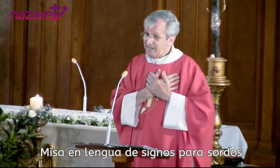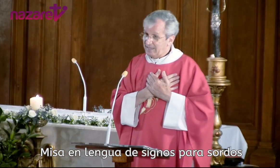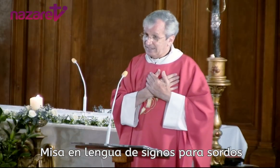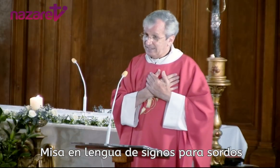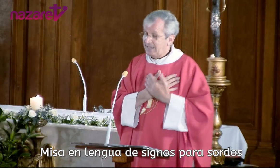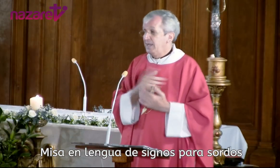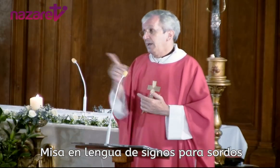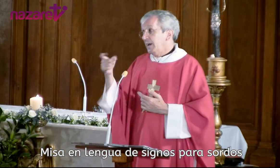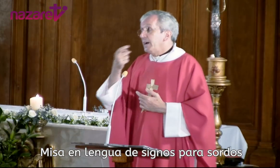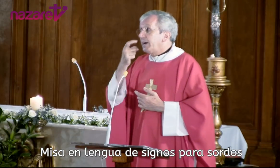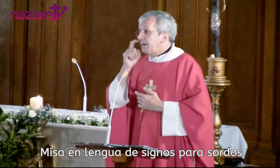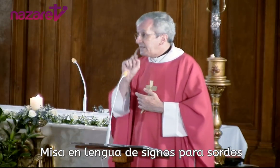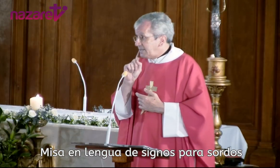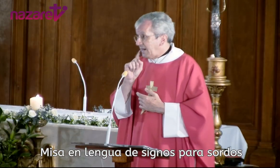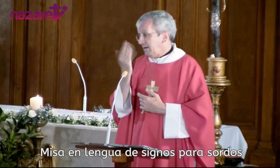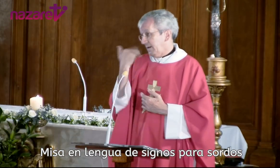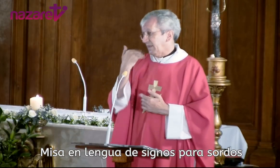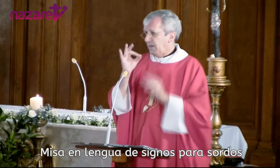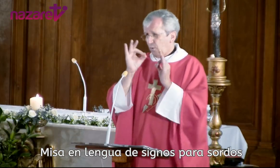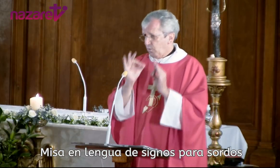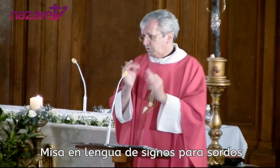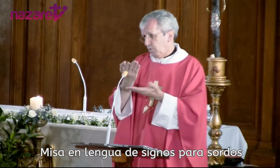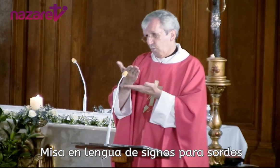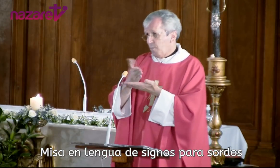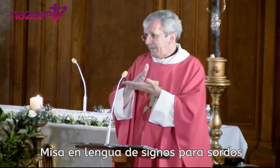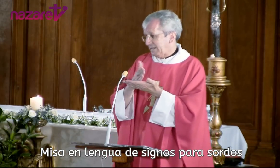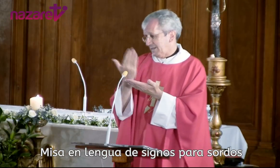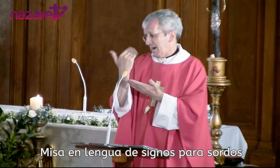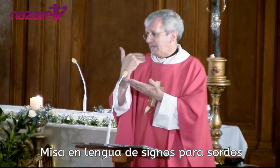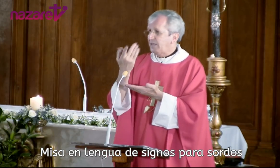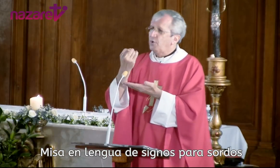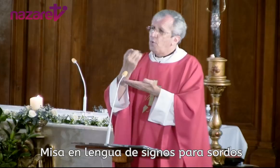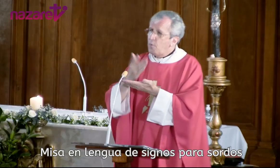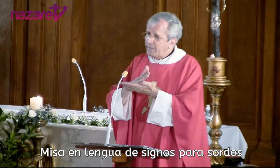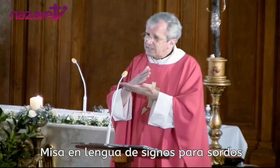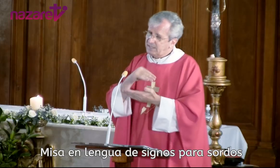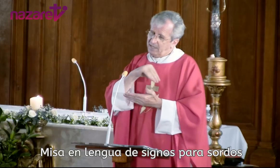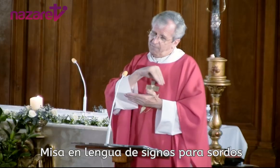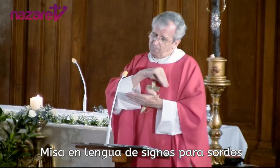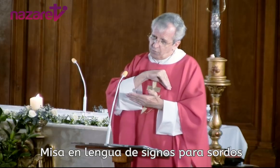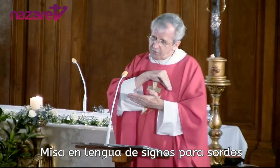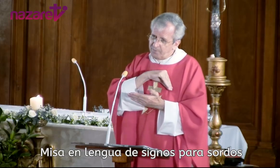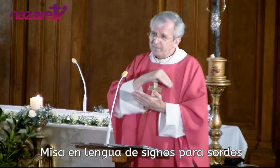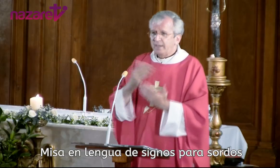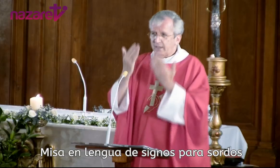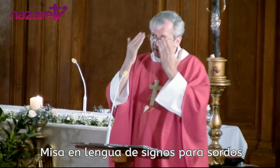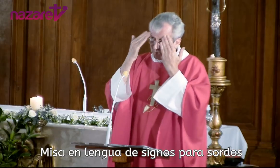queridas. Cristian, que hace justo un mes, ayer hizo un mes que murió y que tenemos